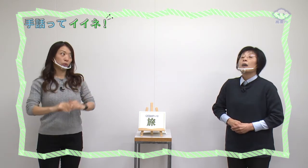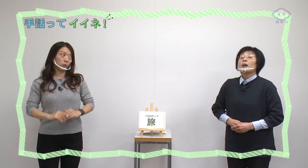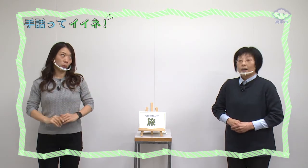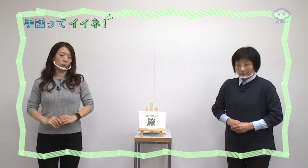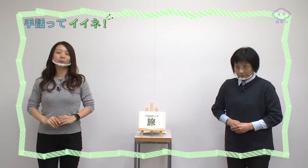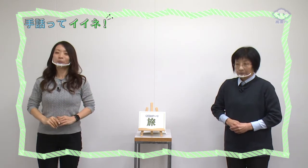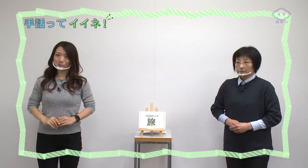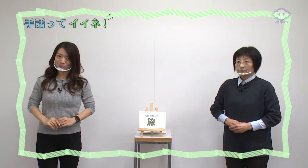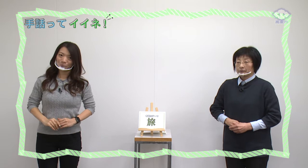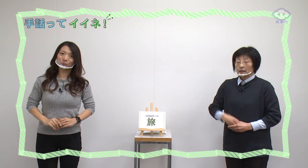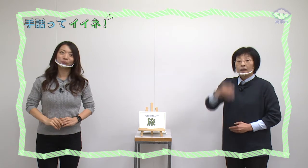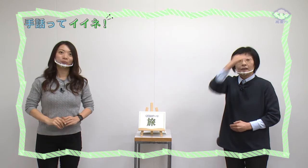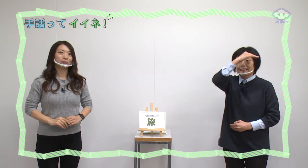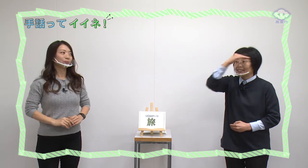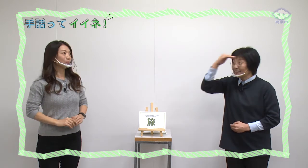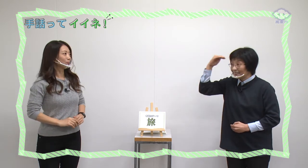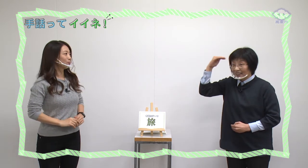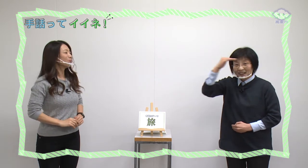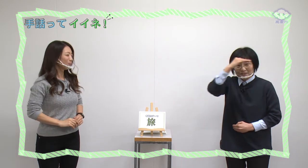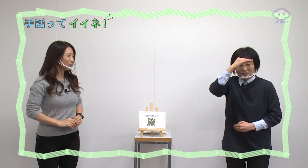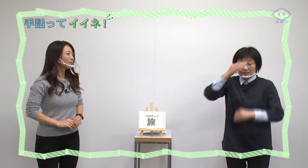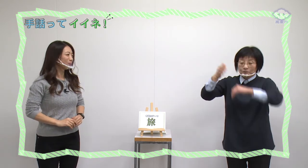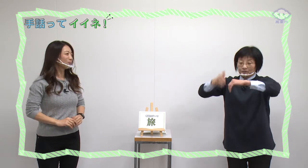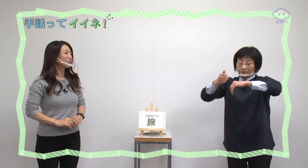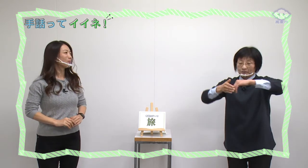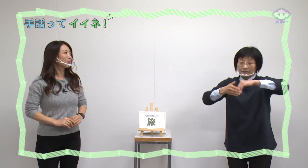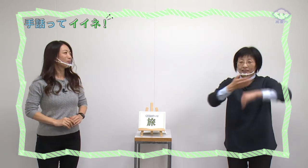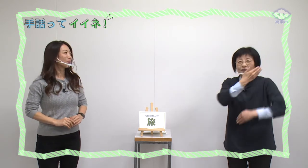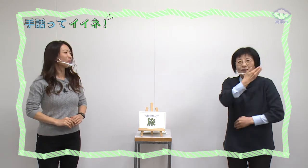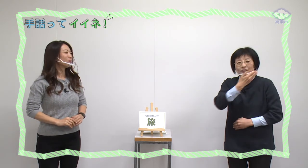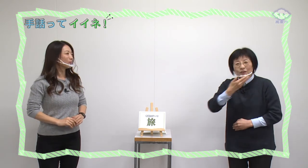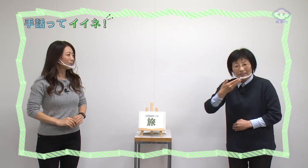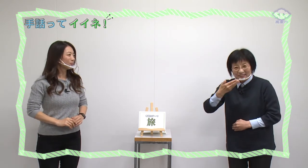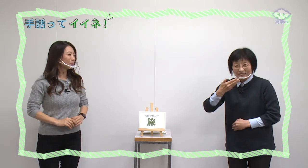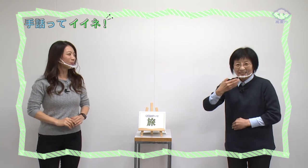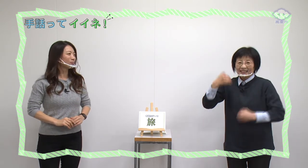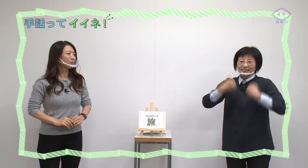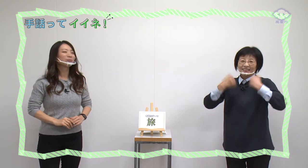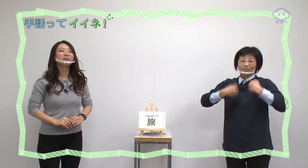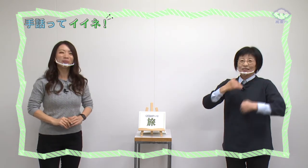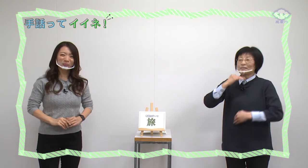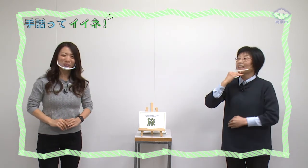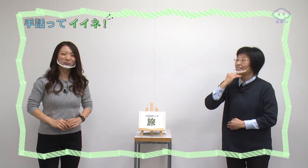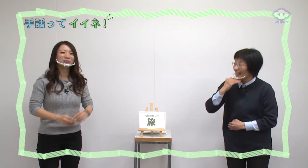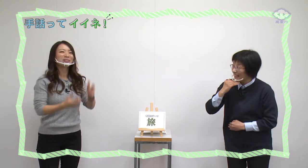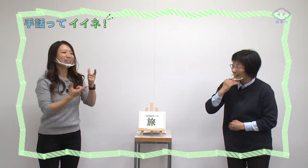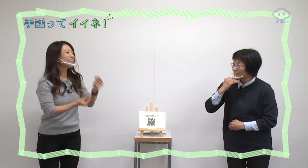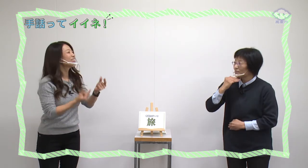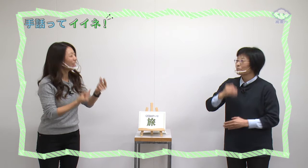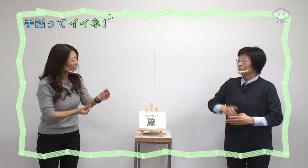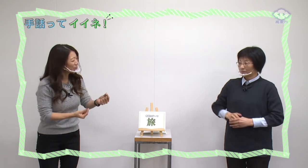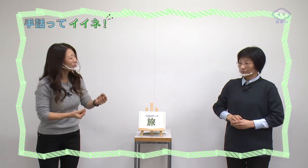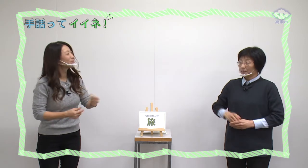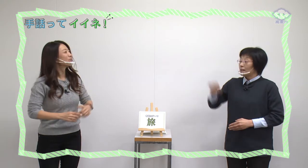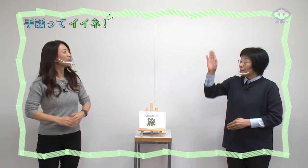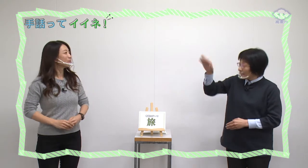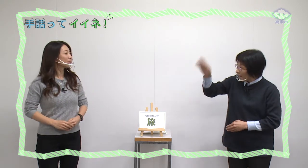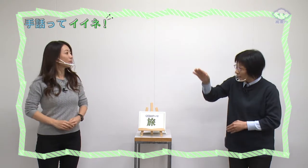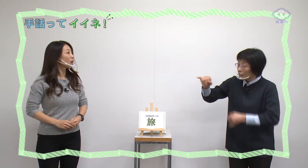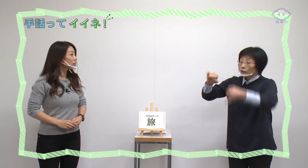よ。 景色や料理楽しみですね。 ですね。 ねえ、 はい、